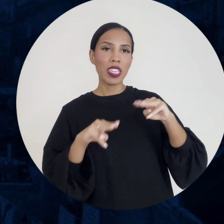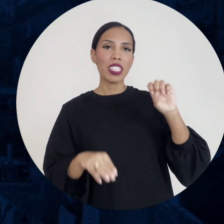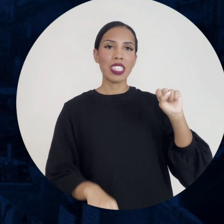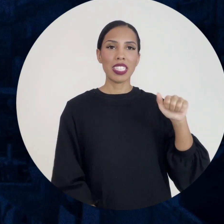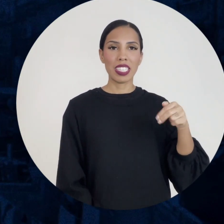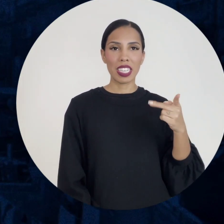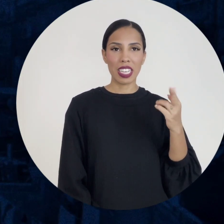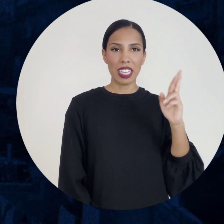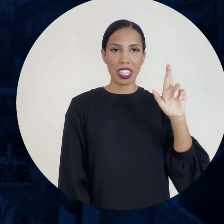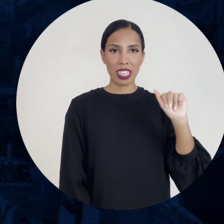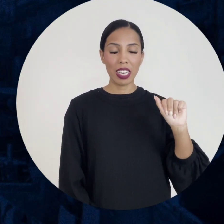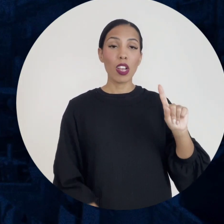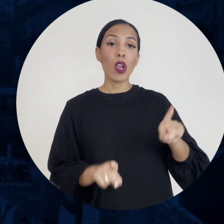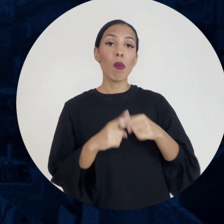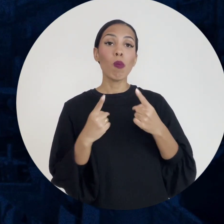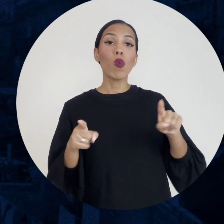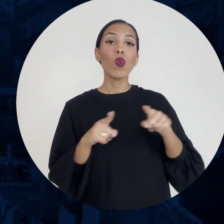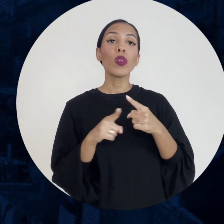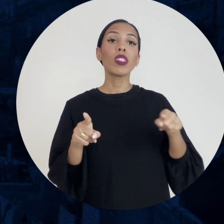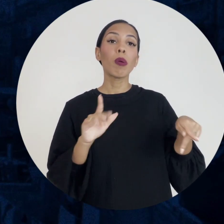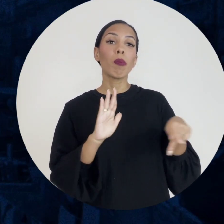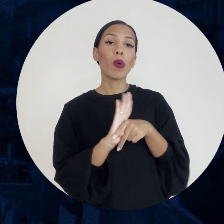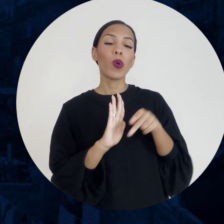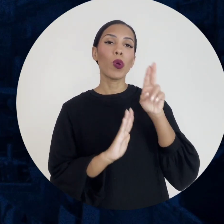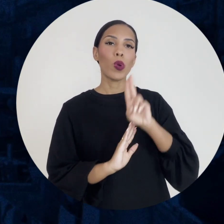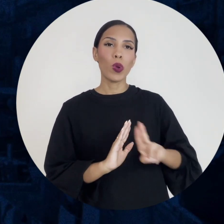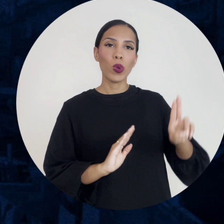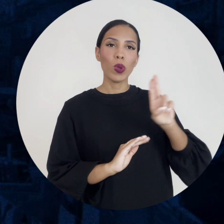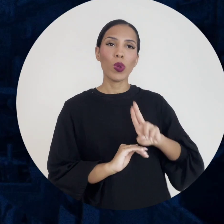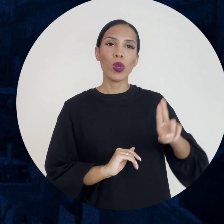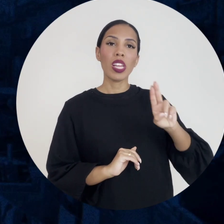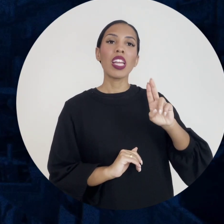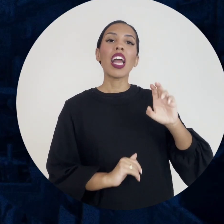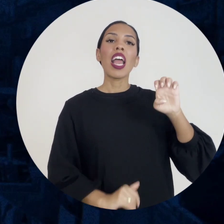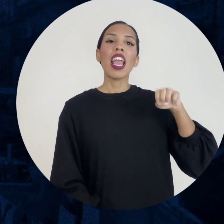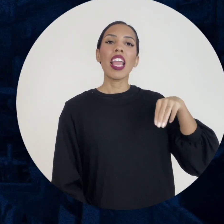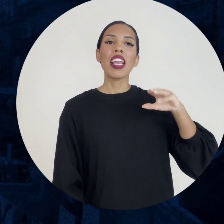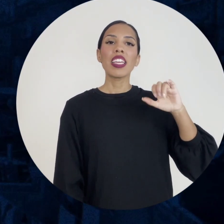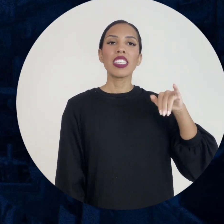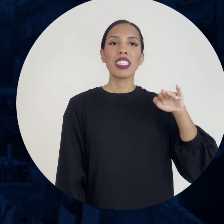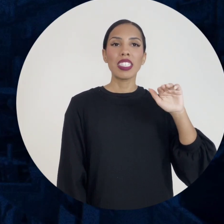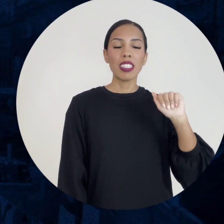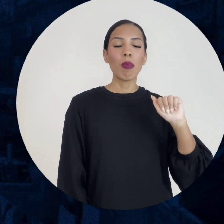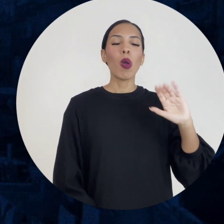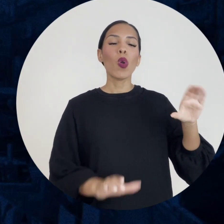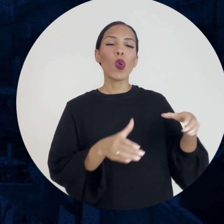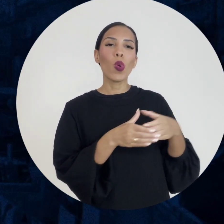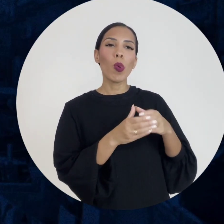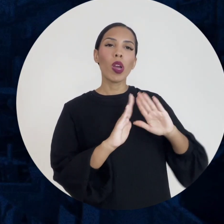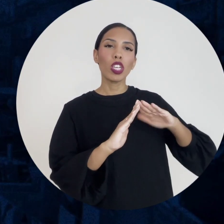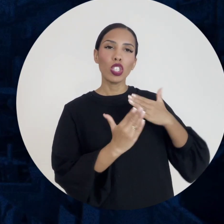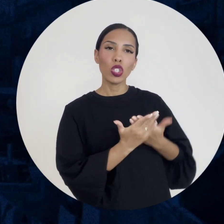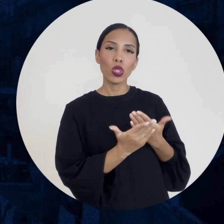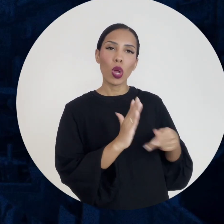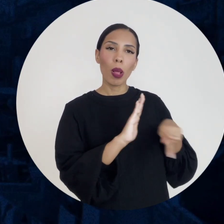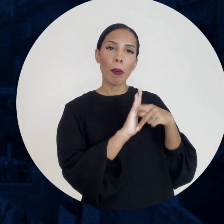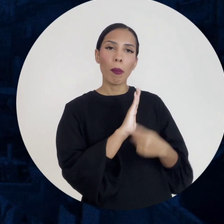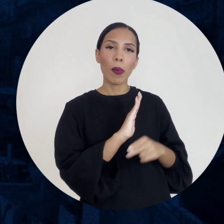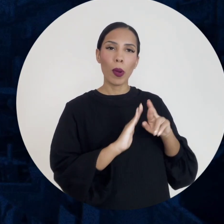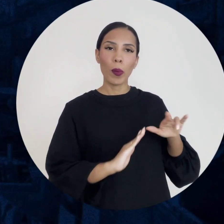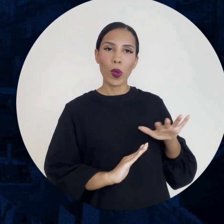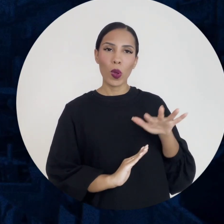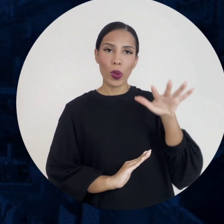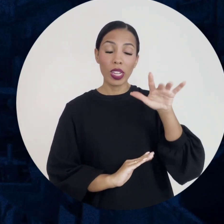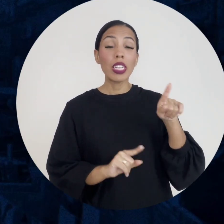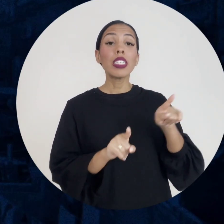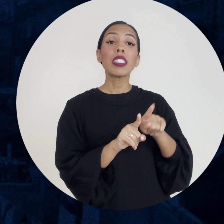Manoeli, música usada na vinheta de abertura, Em Cima da Linha, do Grupo Chorando à Toa, da Escola de Música da Rocinha. Também é do